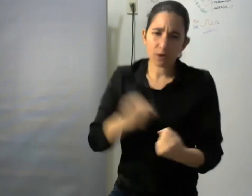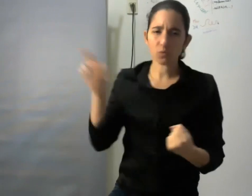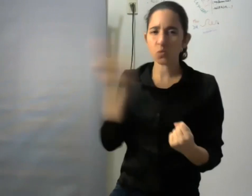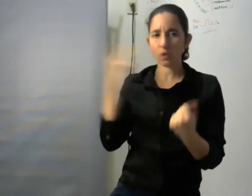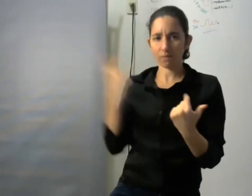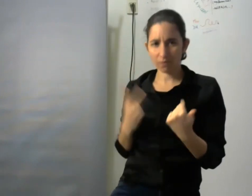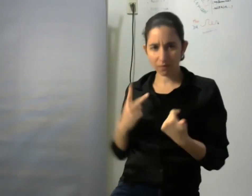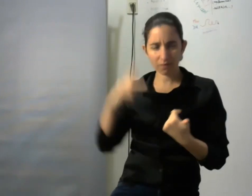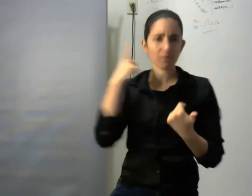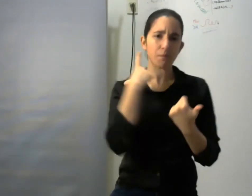Marina y demás